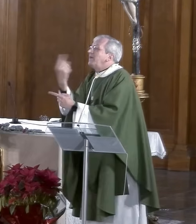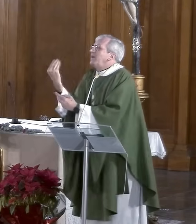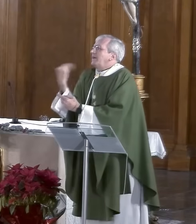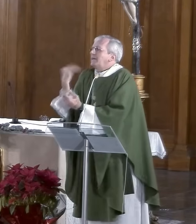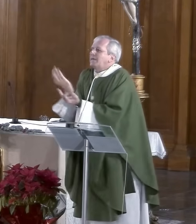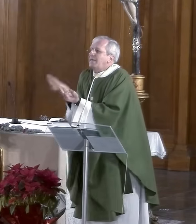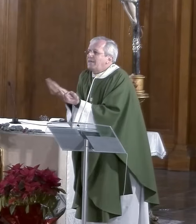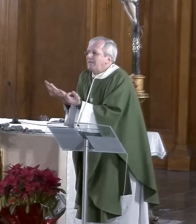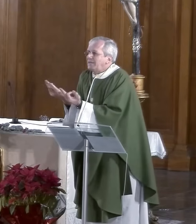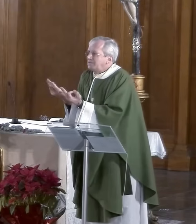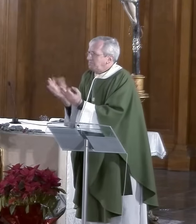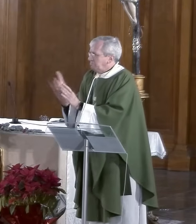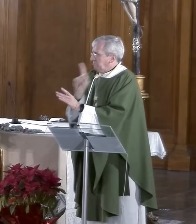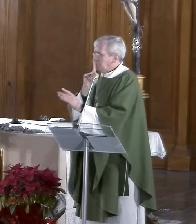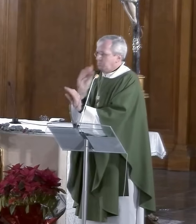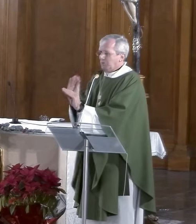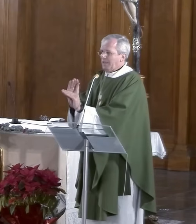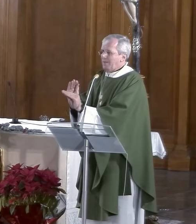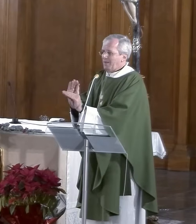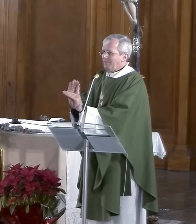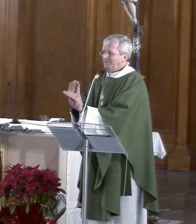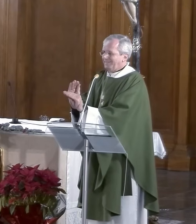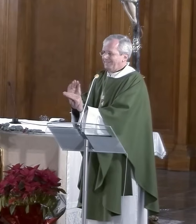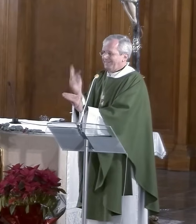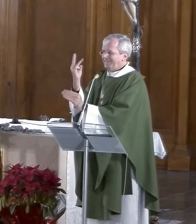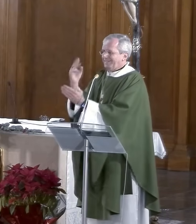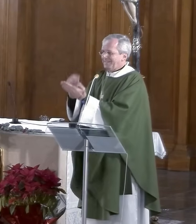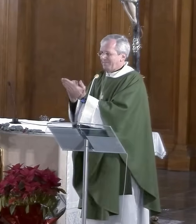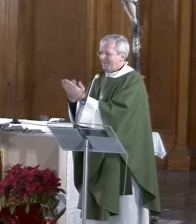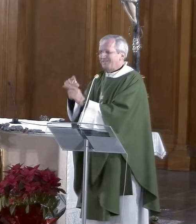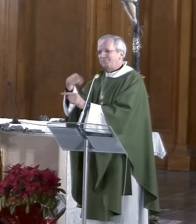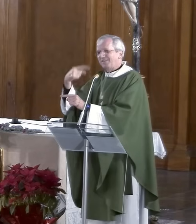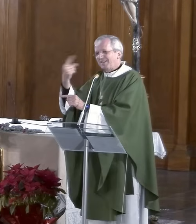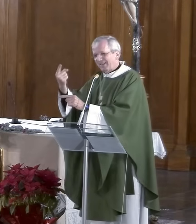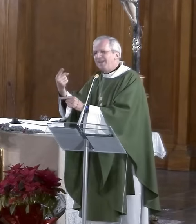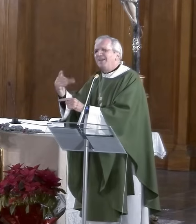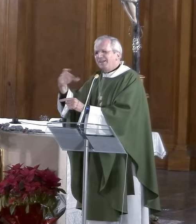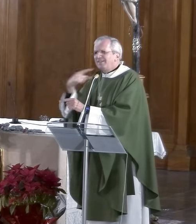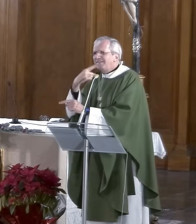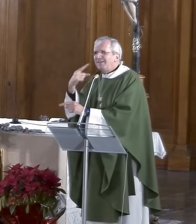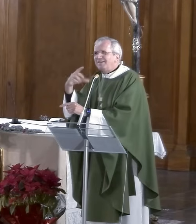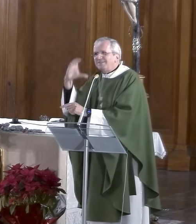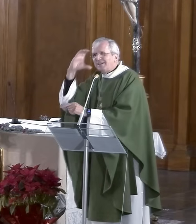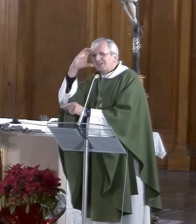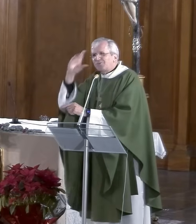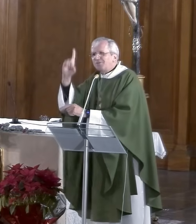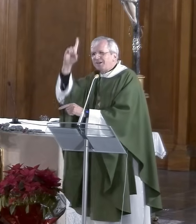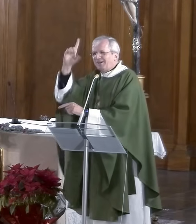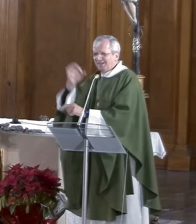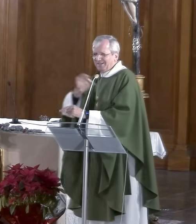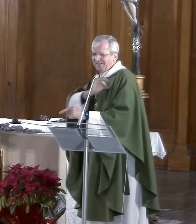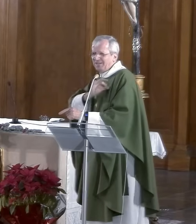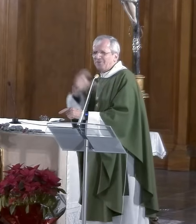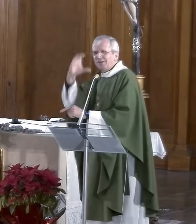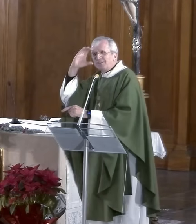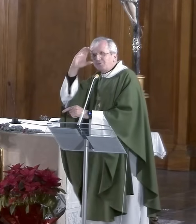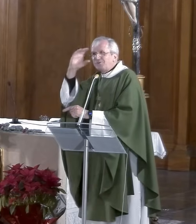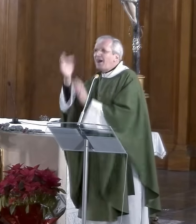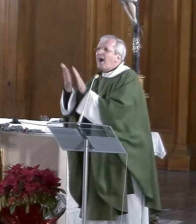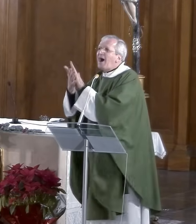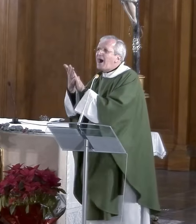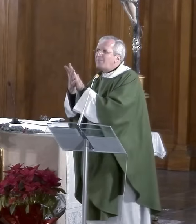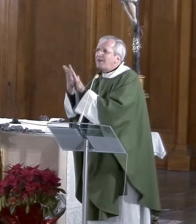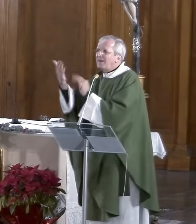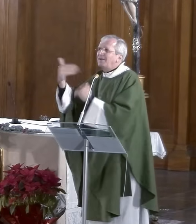y dice: ¿qué quieres? No te he llamado. Tres veces. Después le dice: di, escucha, Señor,